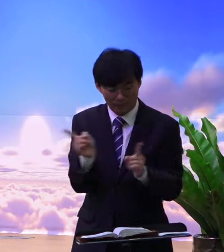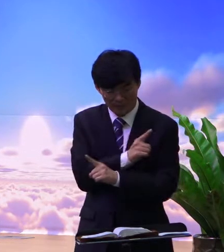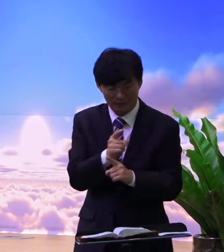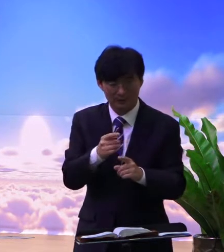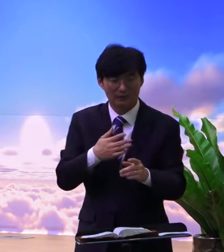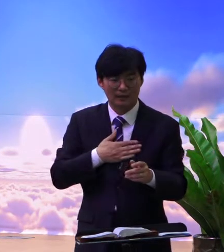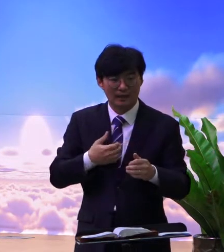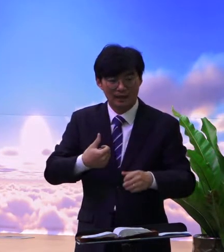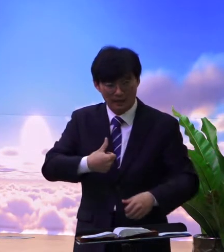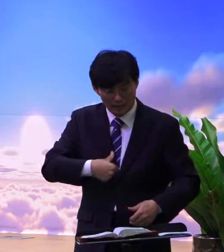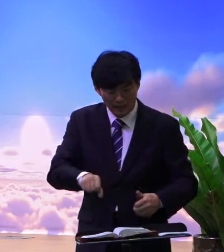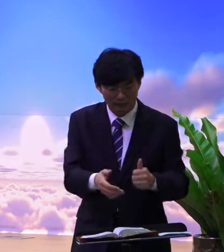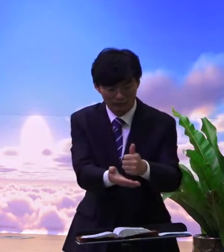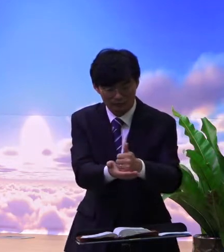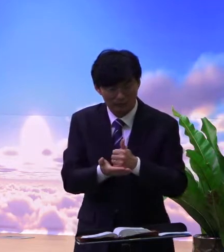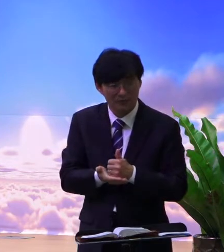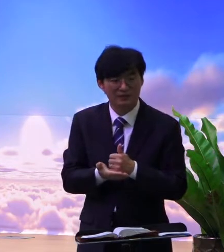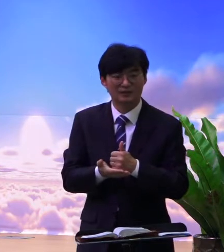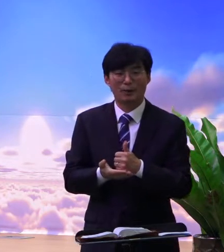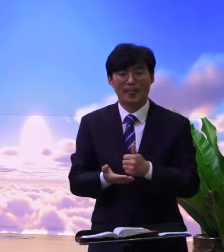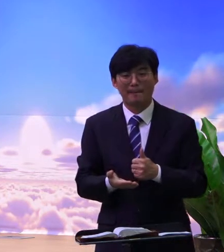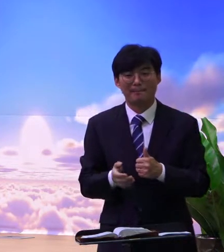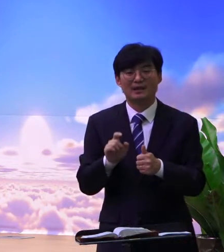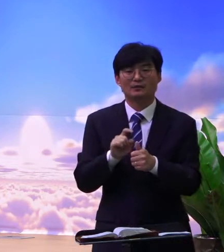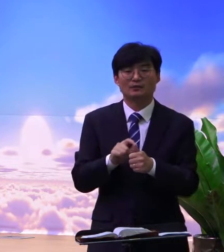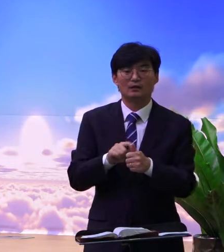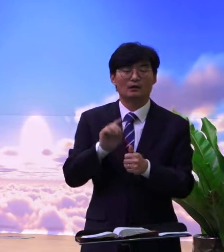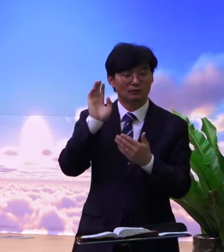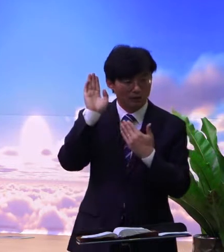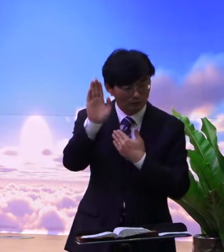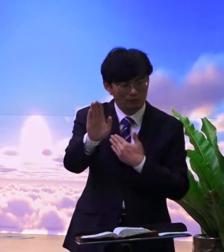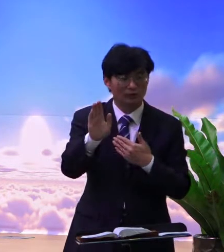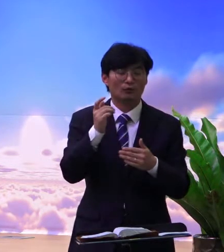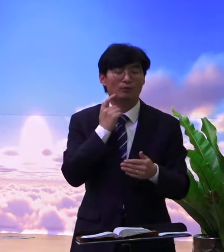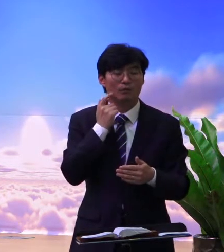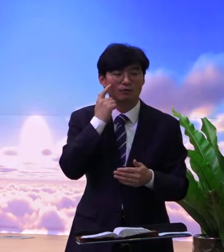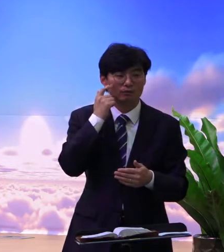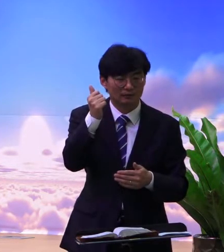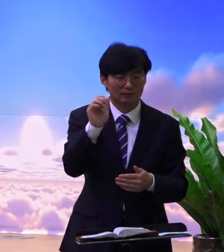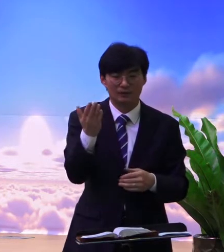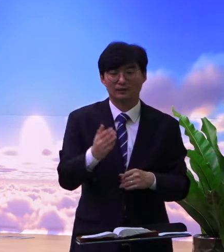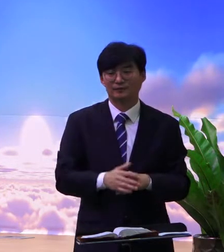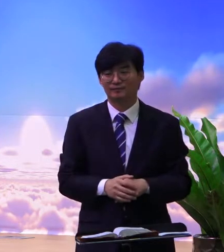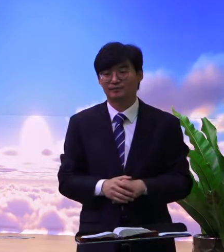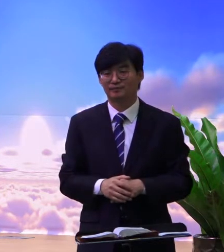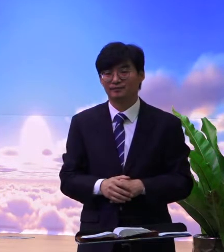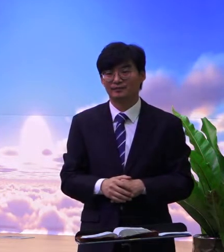목회자가 되게 했습니다. 놀라운 하나님이 주신 기적이고 감사의 기적 아닙니까?